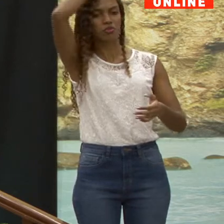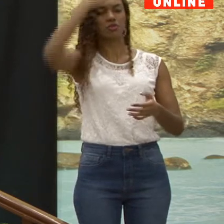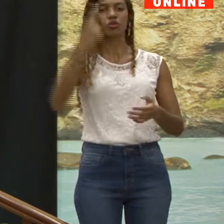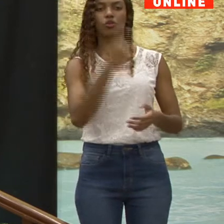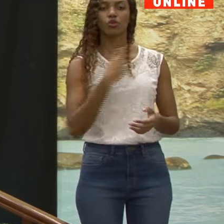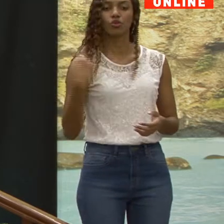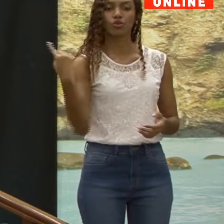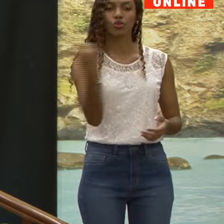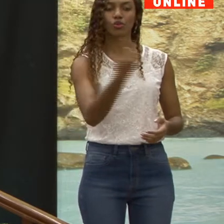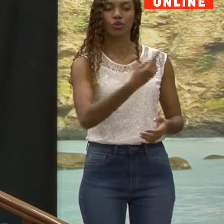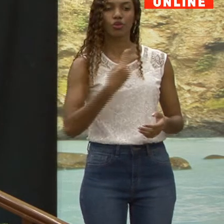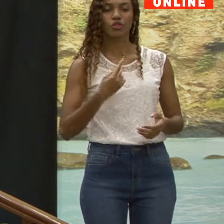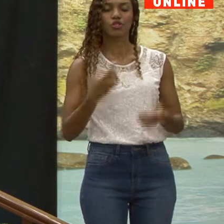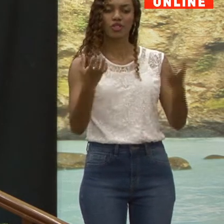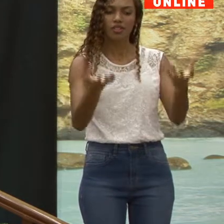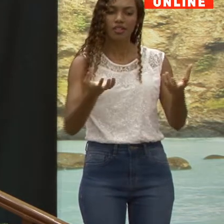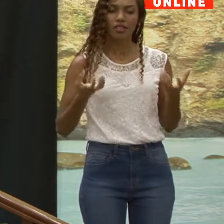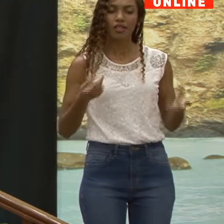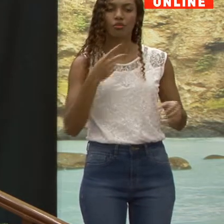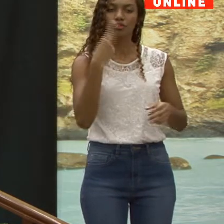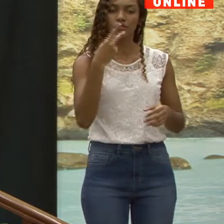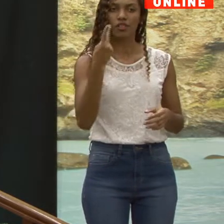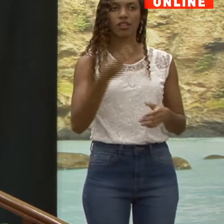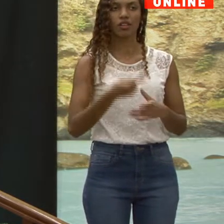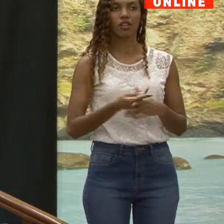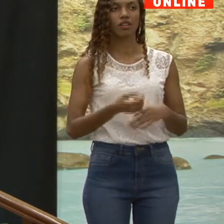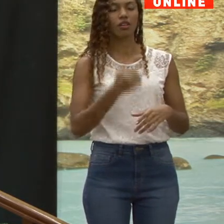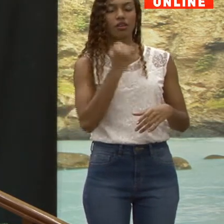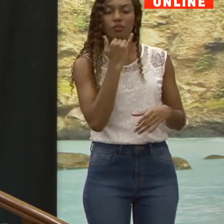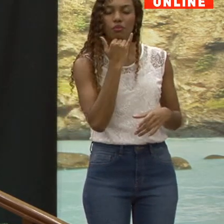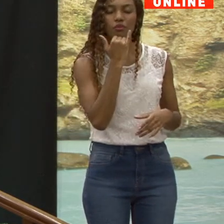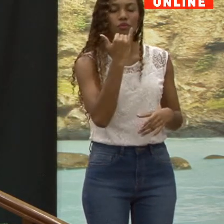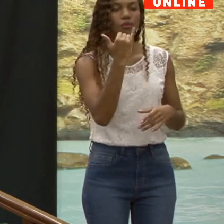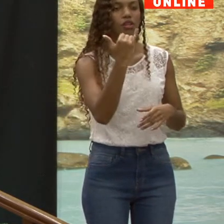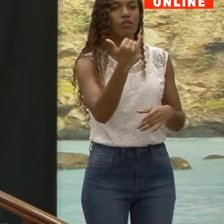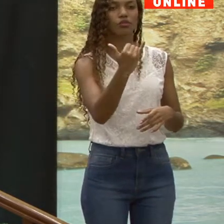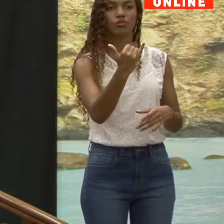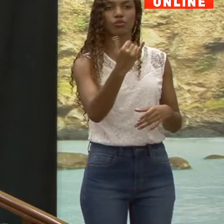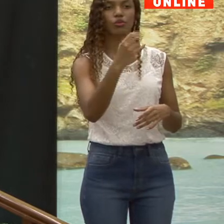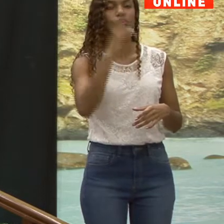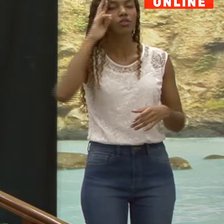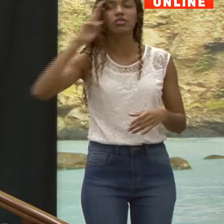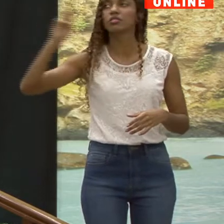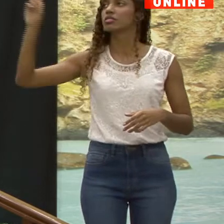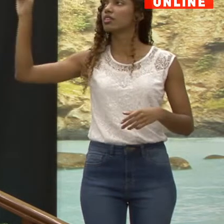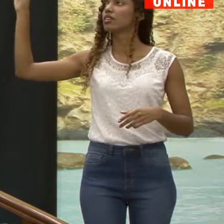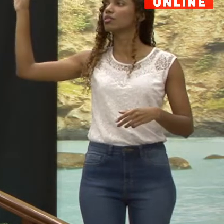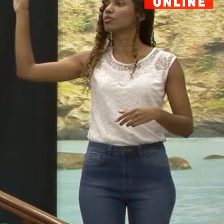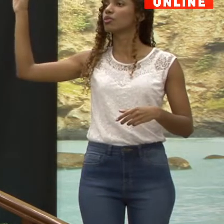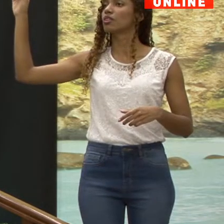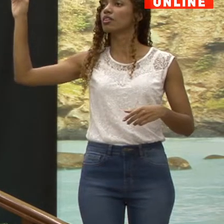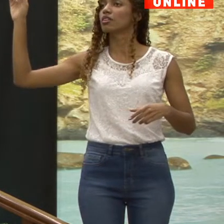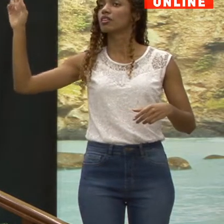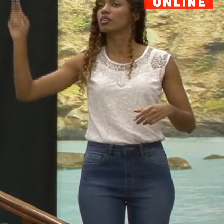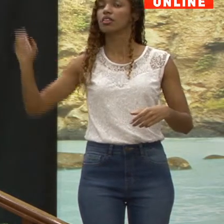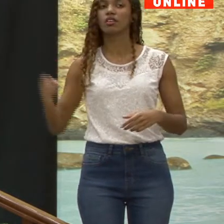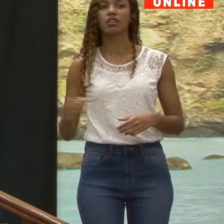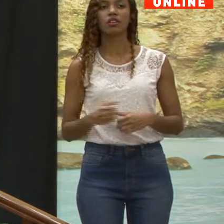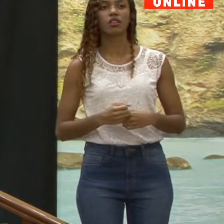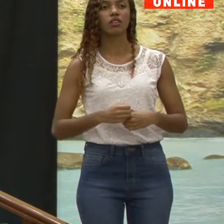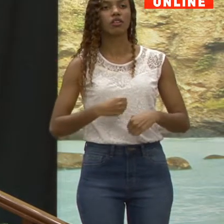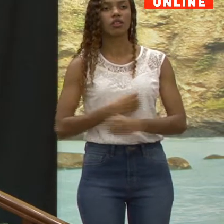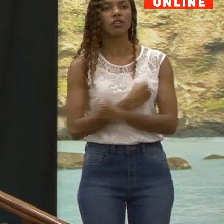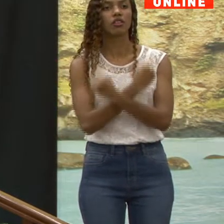por pensamentos tão trágicos. E enche-nos até derramar do teu Espírito